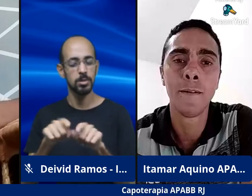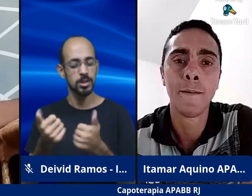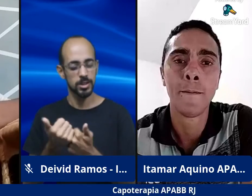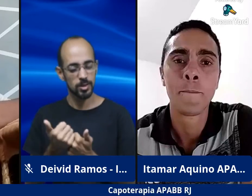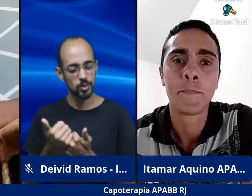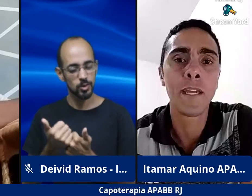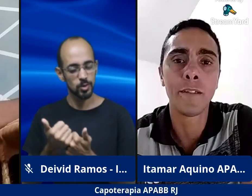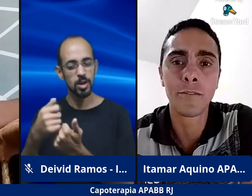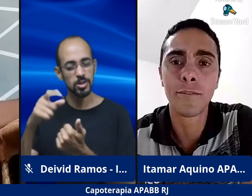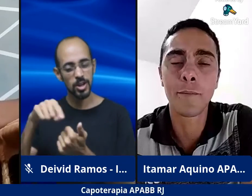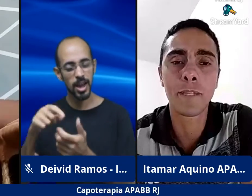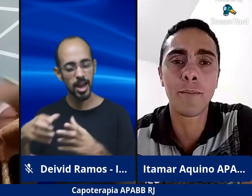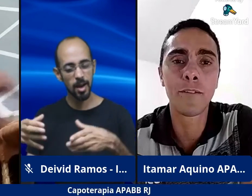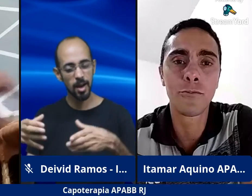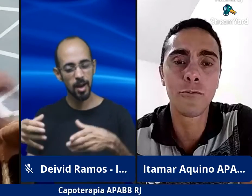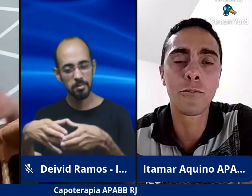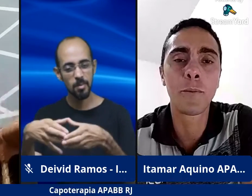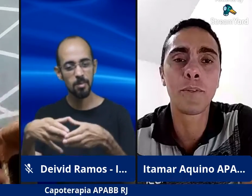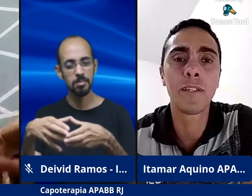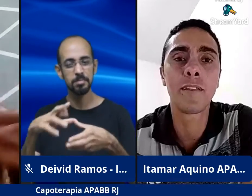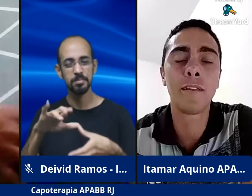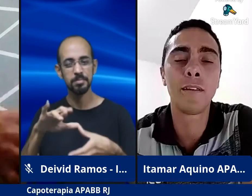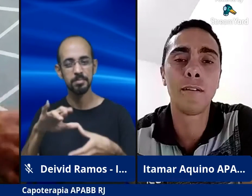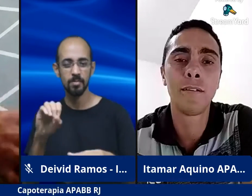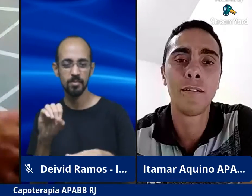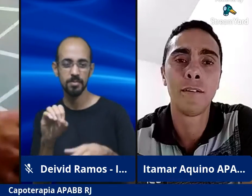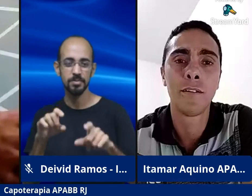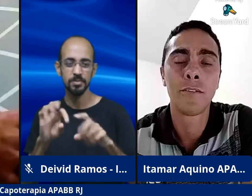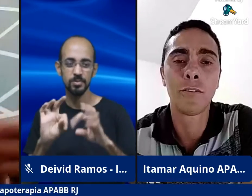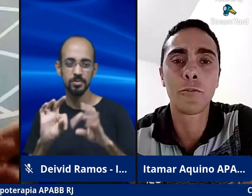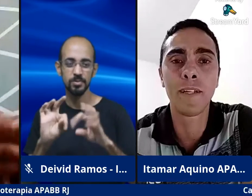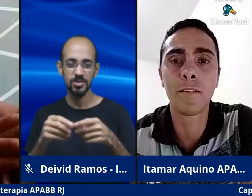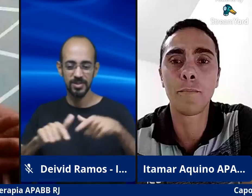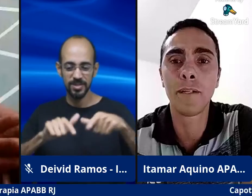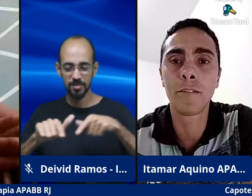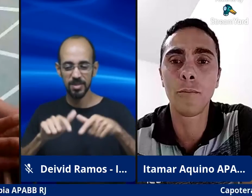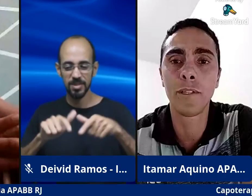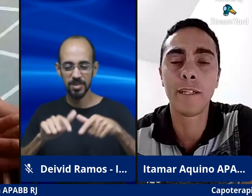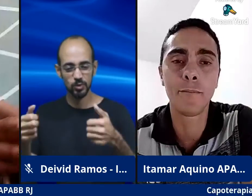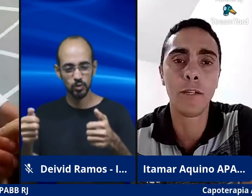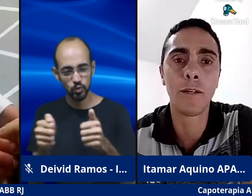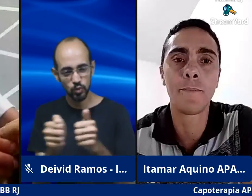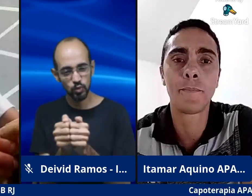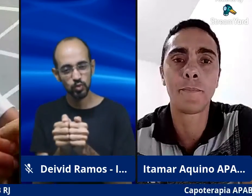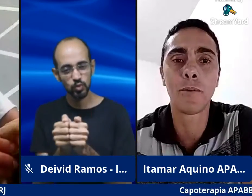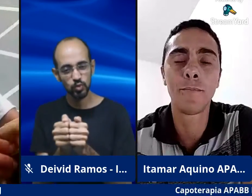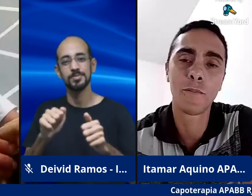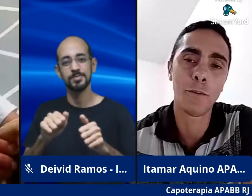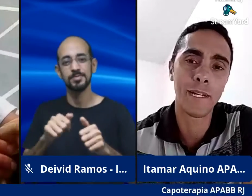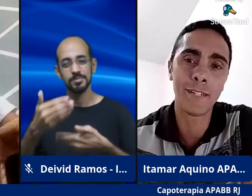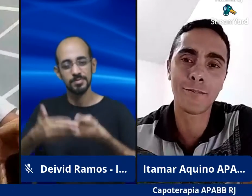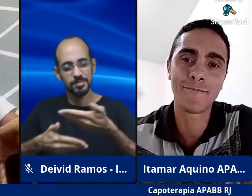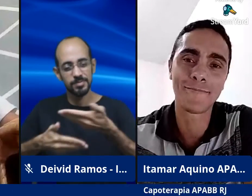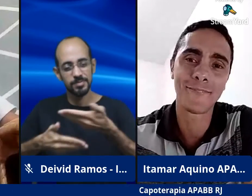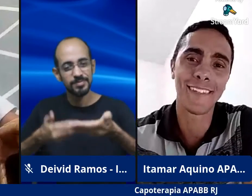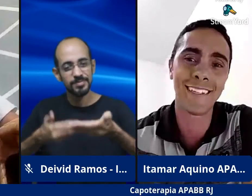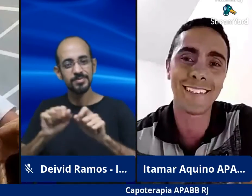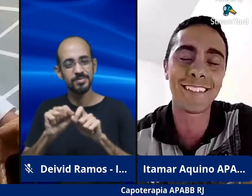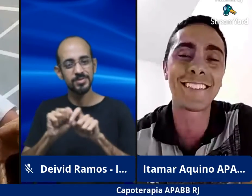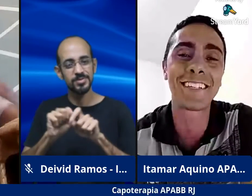Rio, e é isso, sempre trabalhando junto para poder atender nossos participantes e a comunidade melhor. Tá bom?